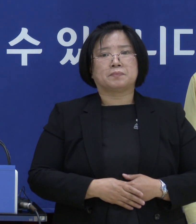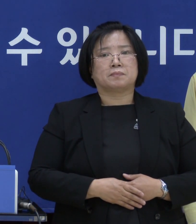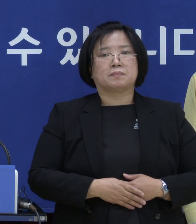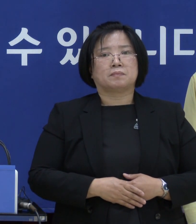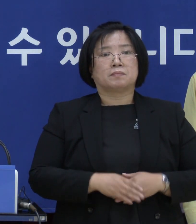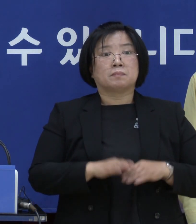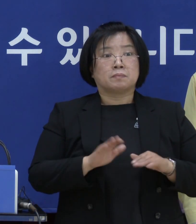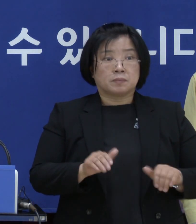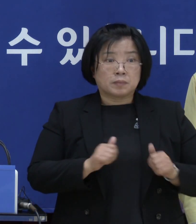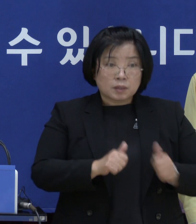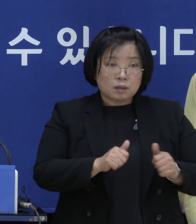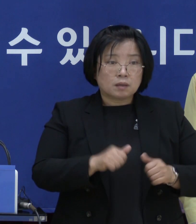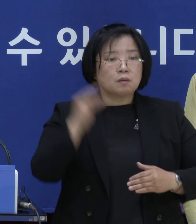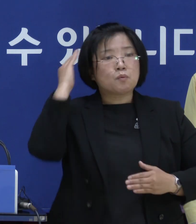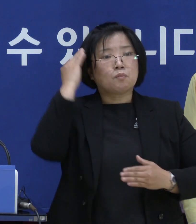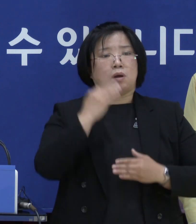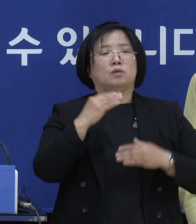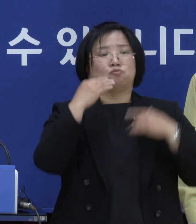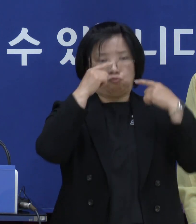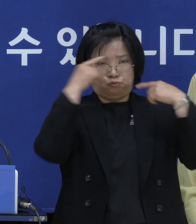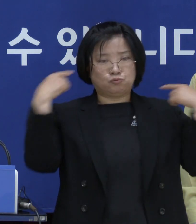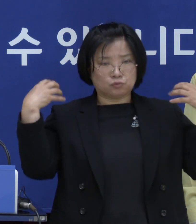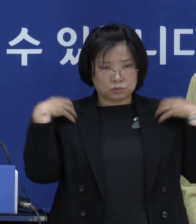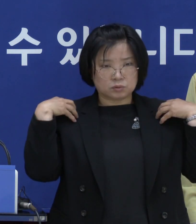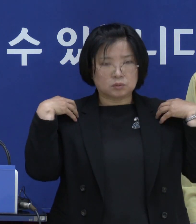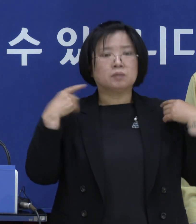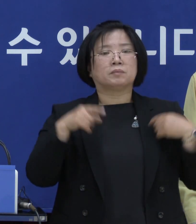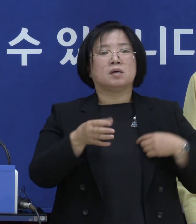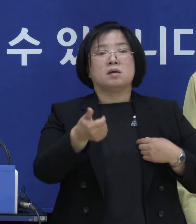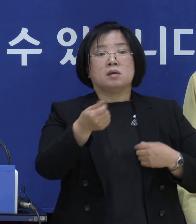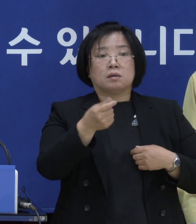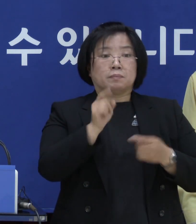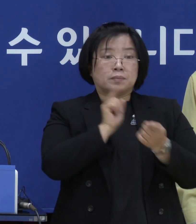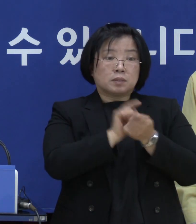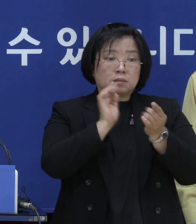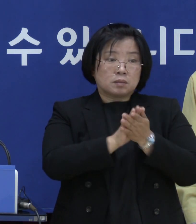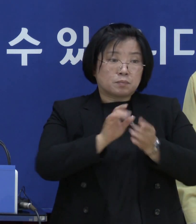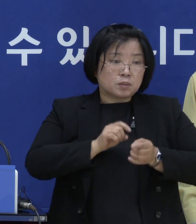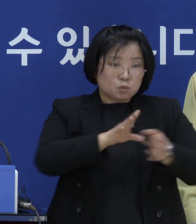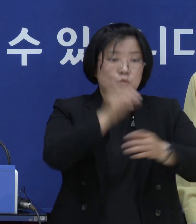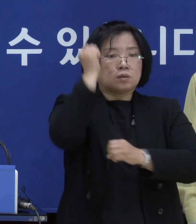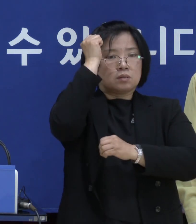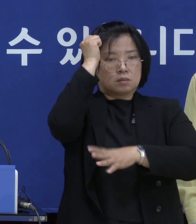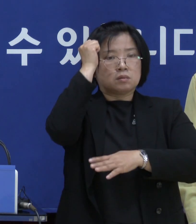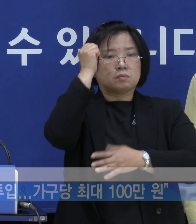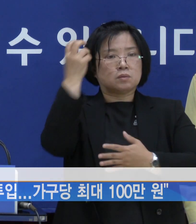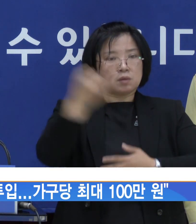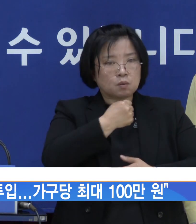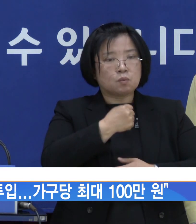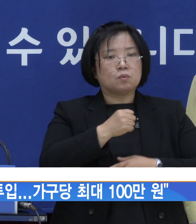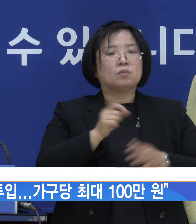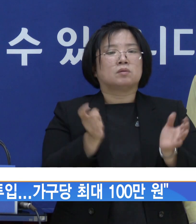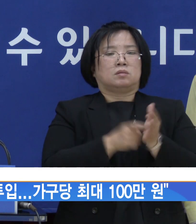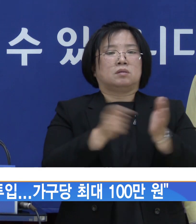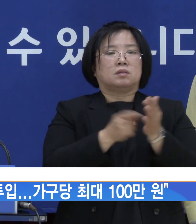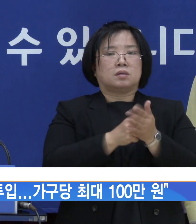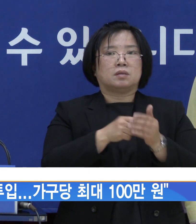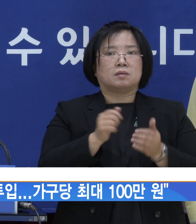이에 따라 우리 군은 현금성 직접 지원을 원칙으로 삼고 긴급재난 생계비